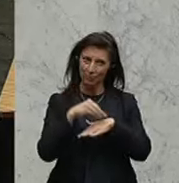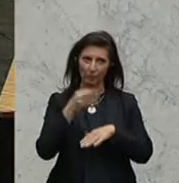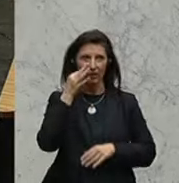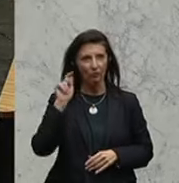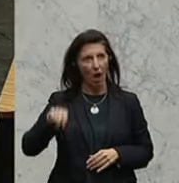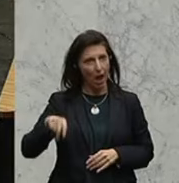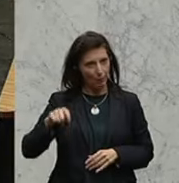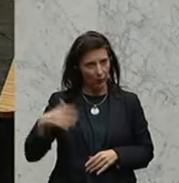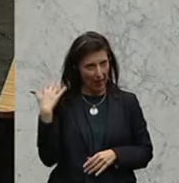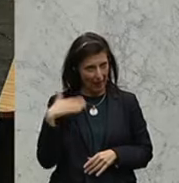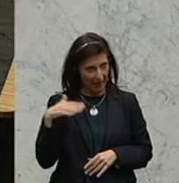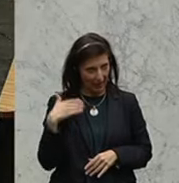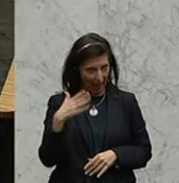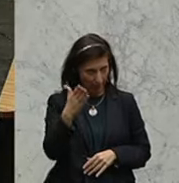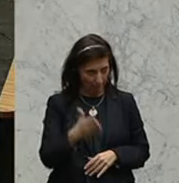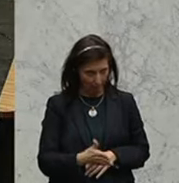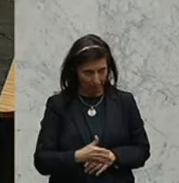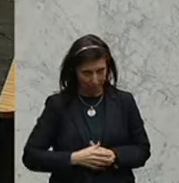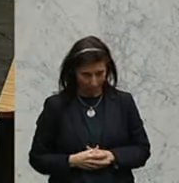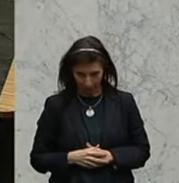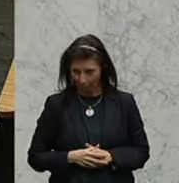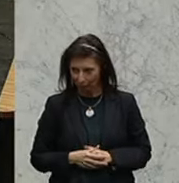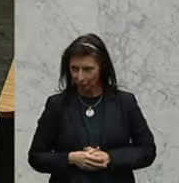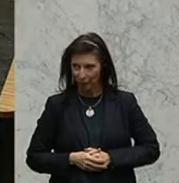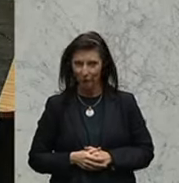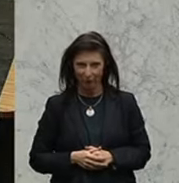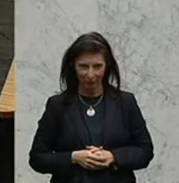Als nächstes am Wort ist Helene Jama von der FPÖ.